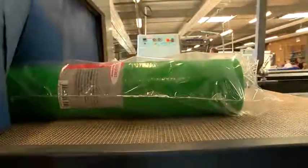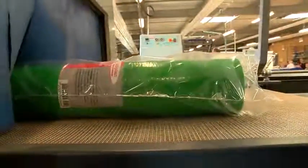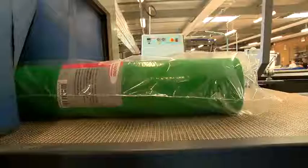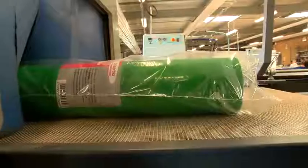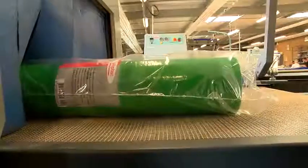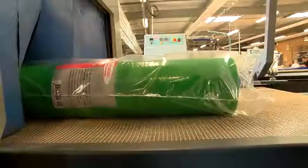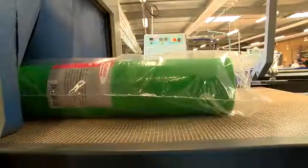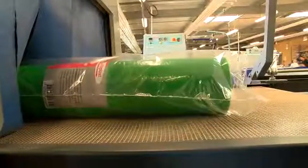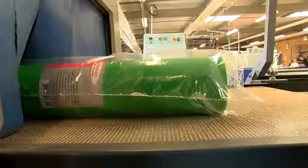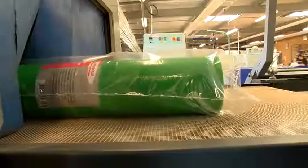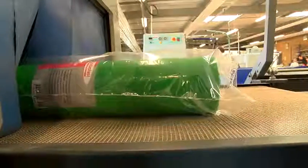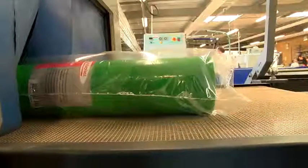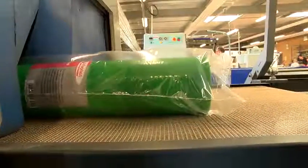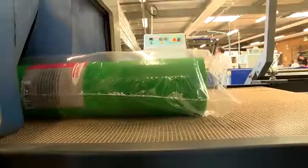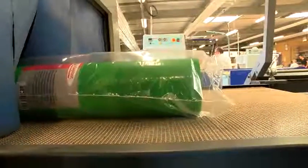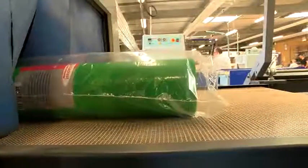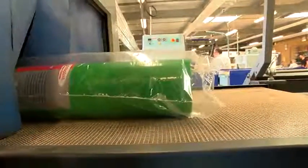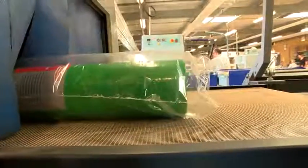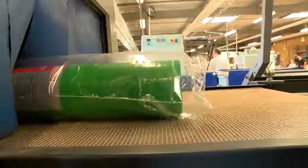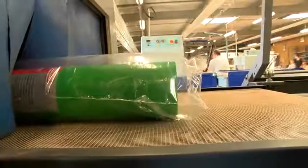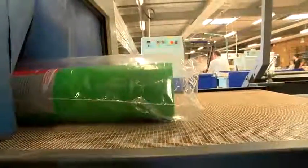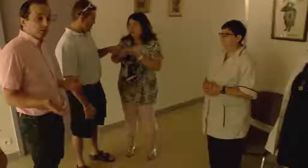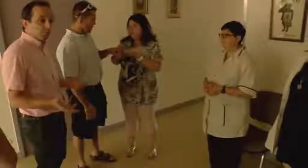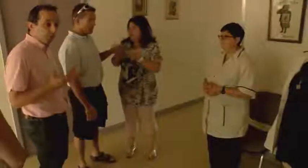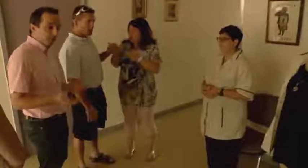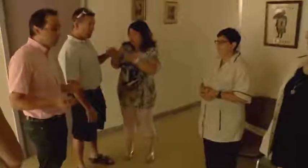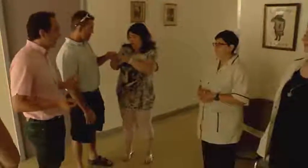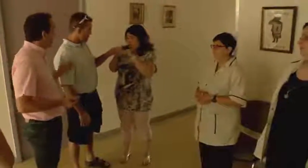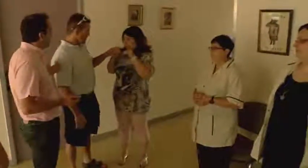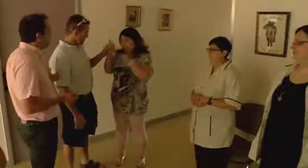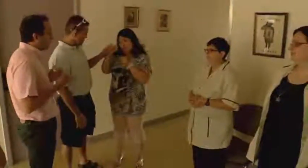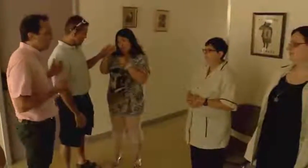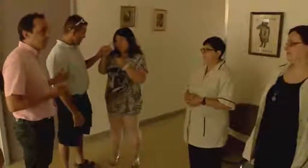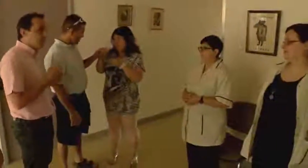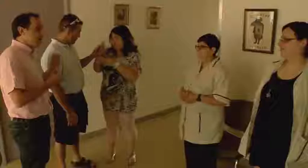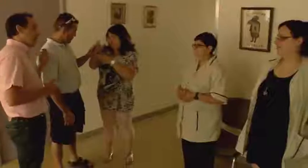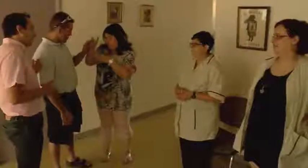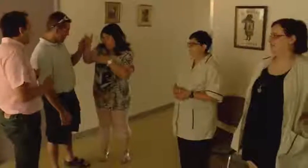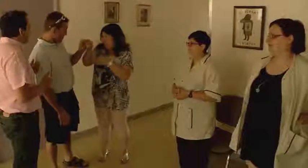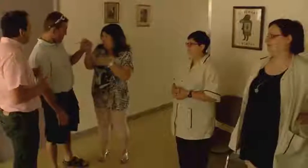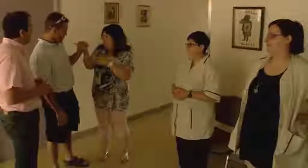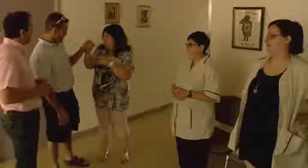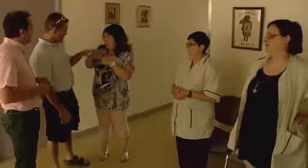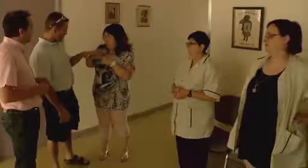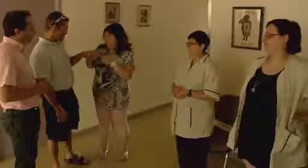On travaille et puis on essaie de s'épanouir et puis on a des bons résultats. Et lui, pareil, même avec sa difficulté